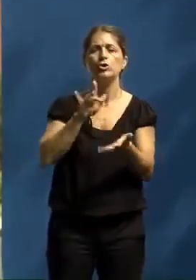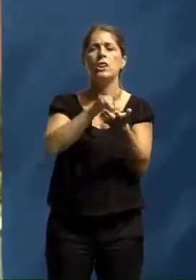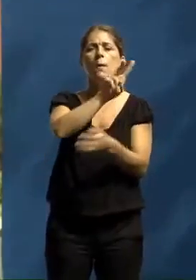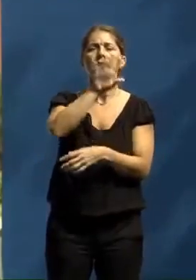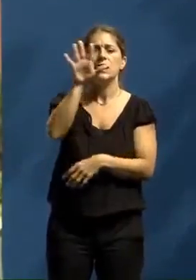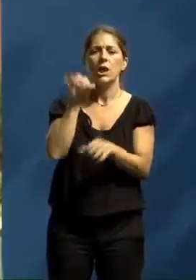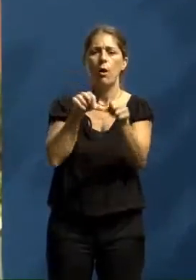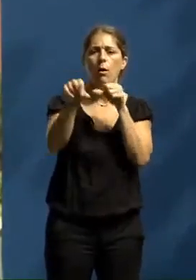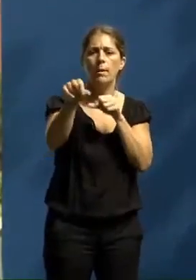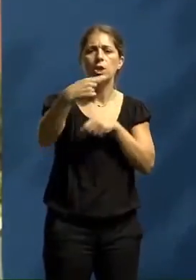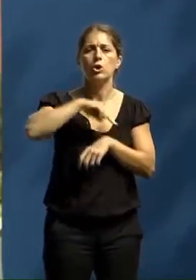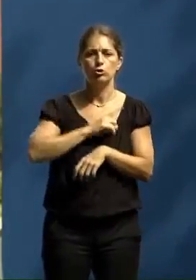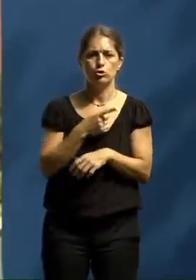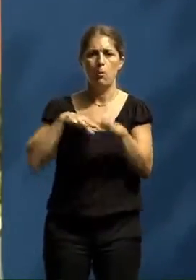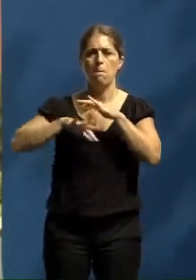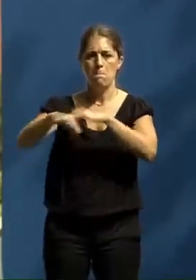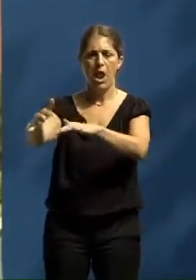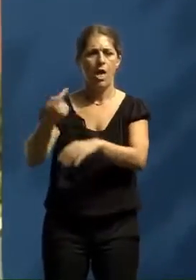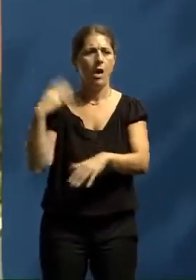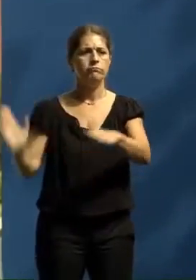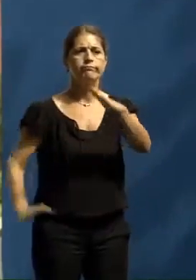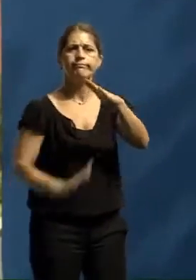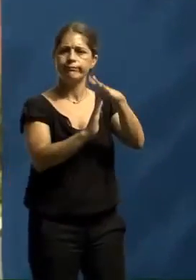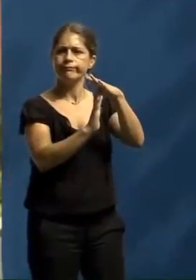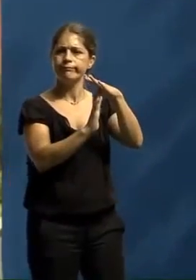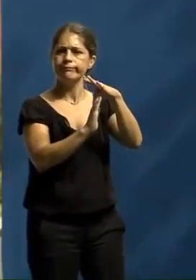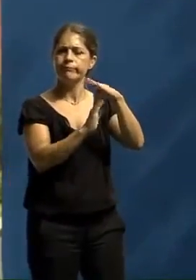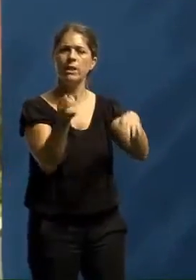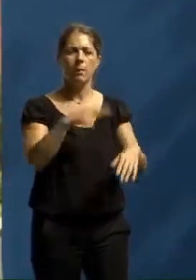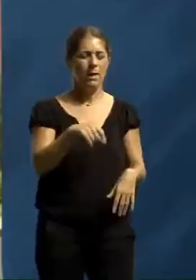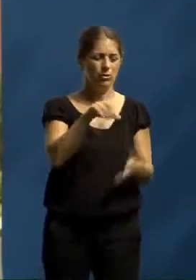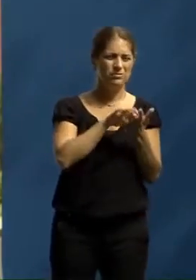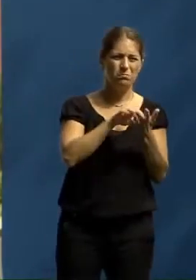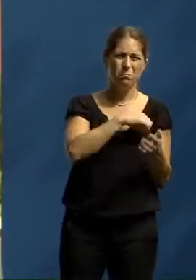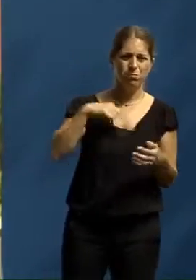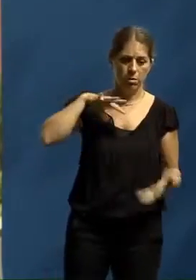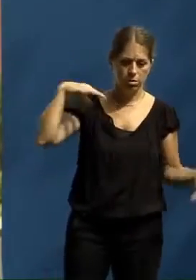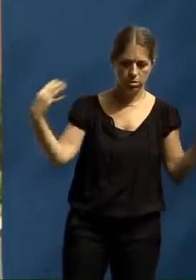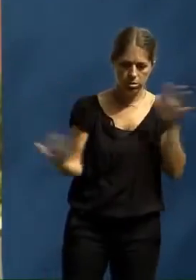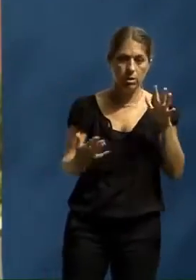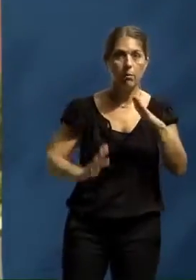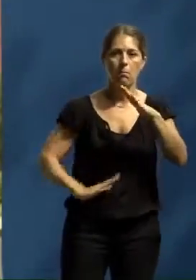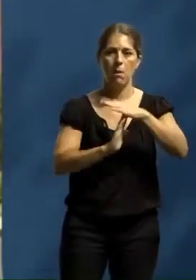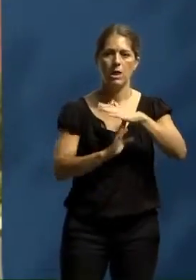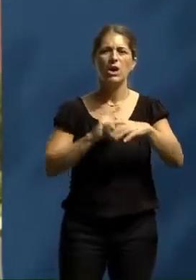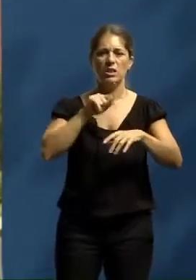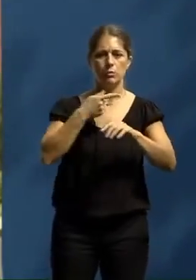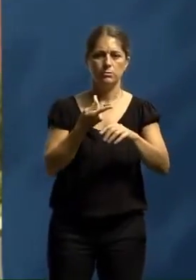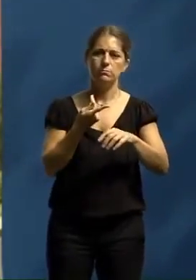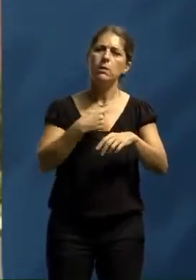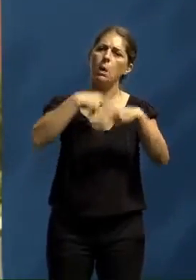iso non siga sendo así. Paralizaremos os procesos de privatización, reverteremos para o público que foi indebidamente